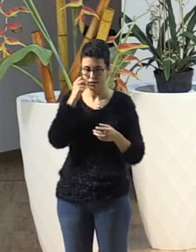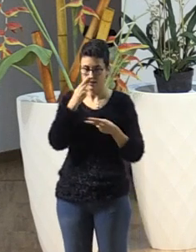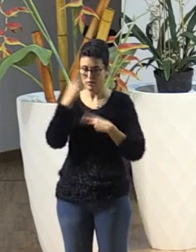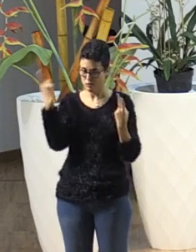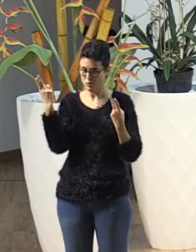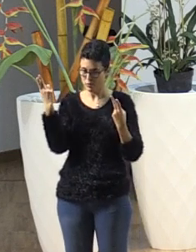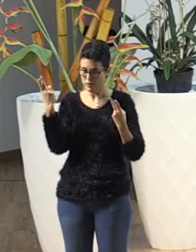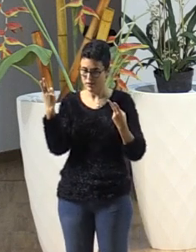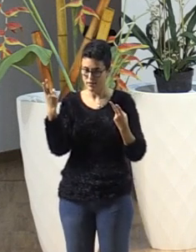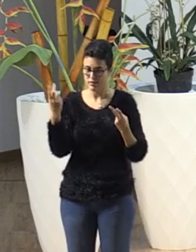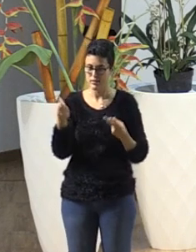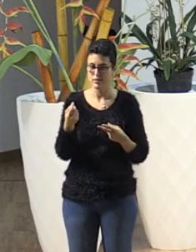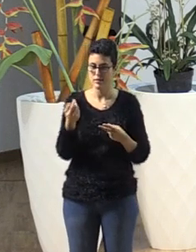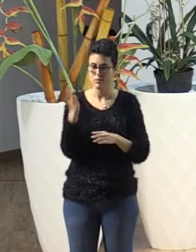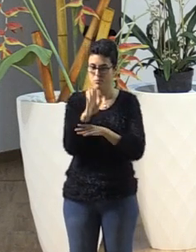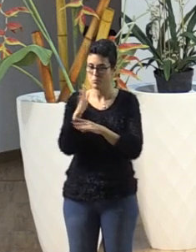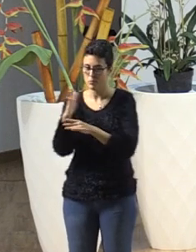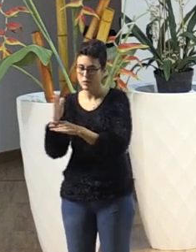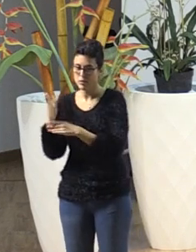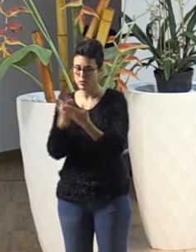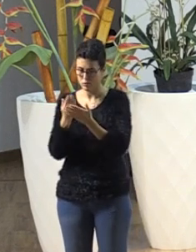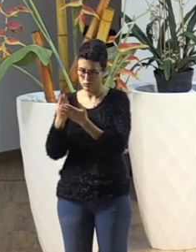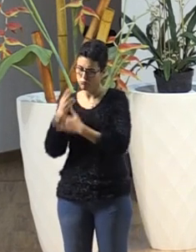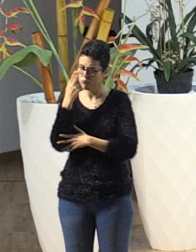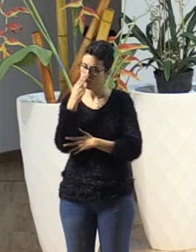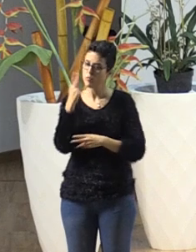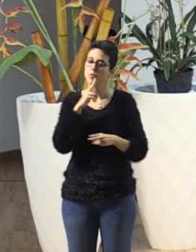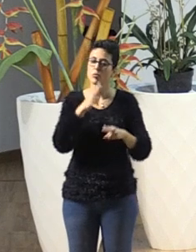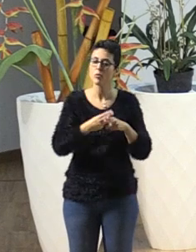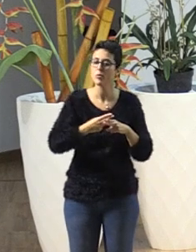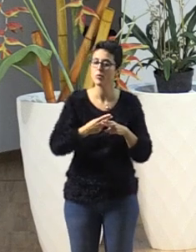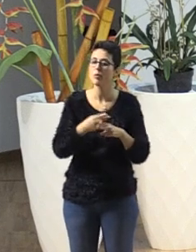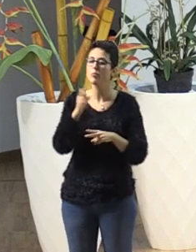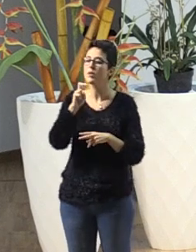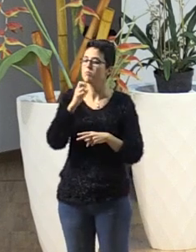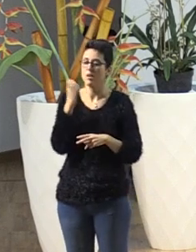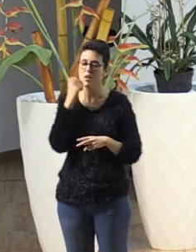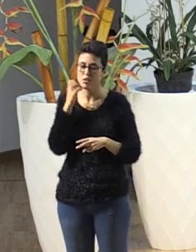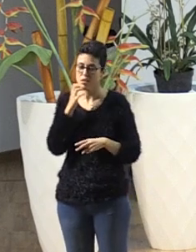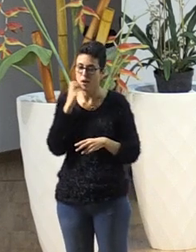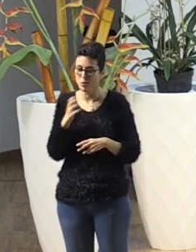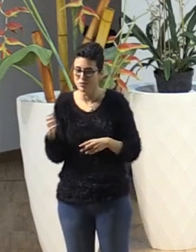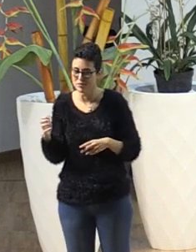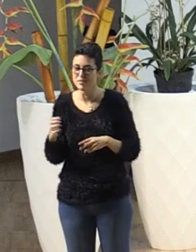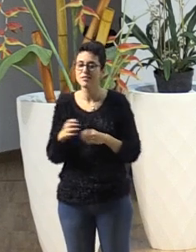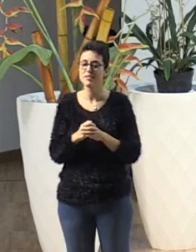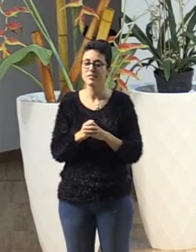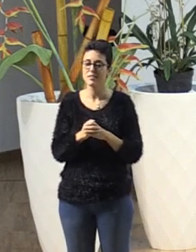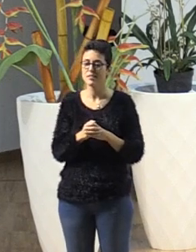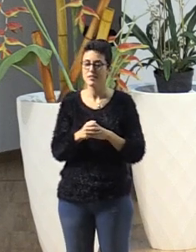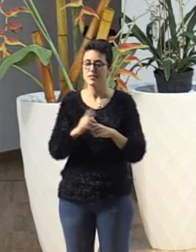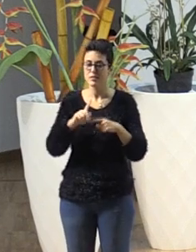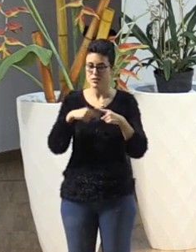una herramienta que se llama Urban Health, basada en la OMS, es una herramienta de la Organización Mundial de la Salud. Podéis